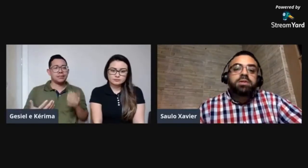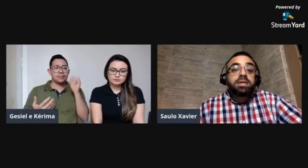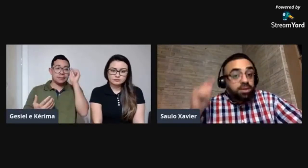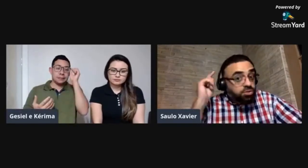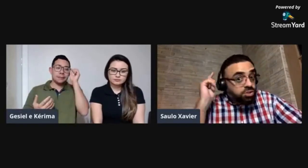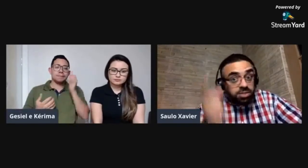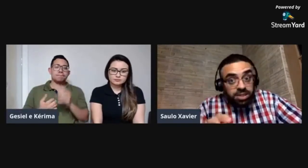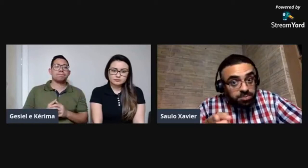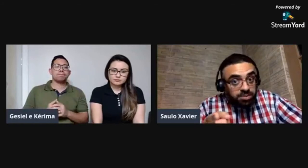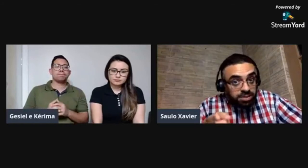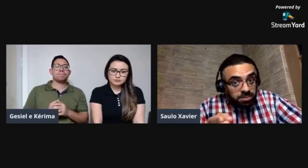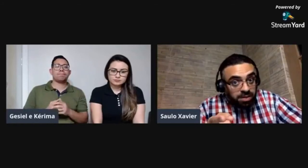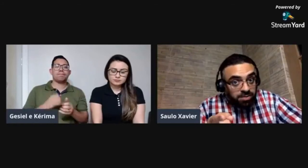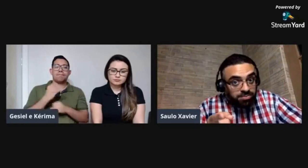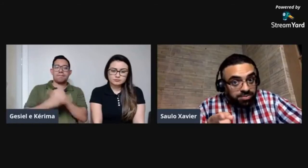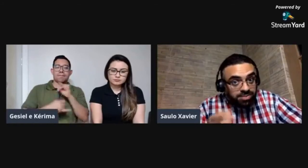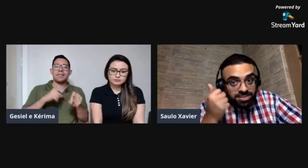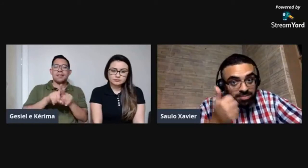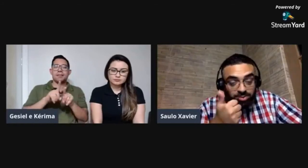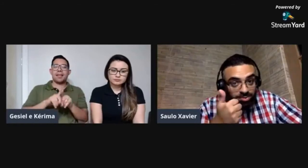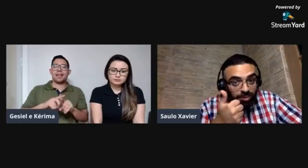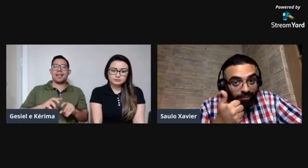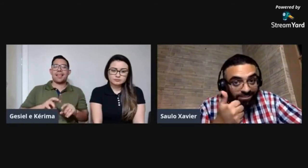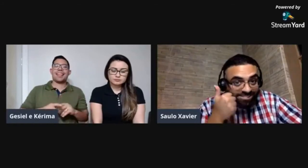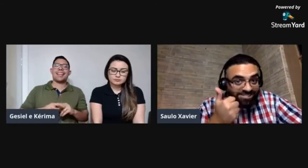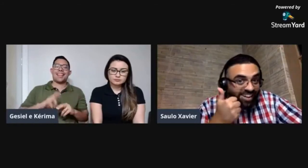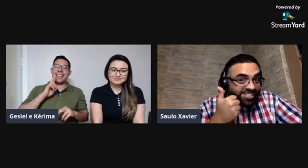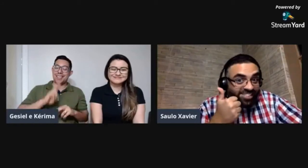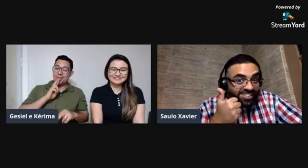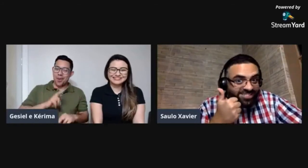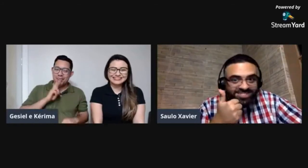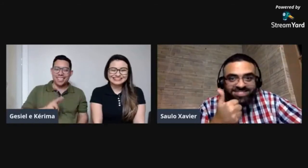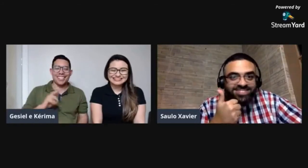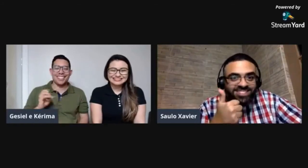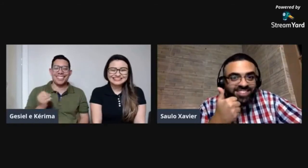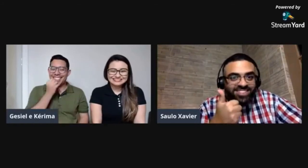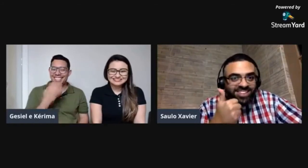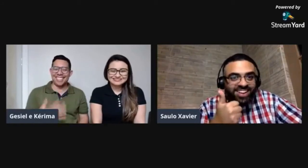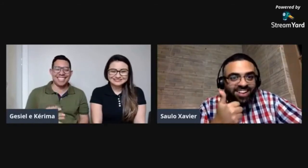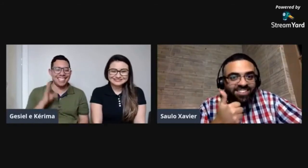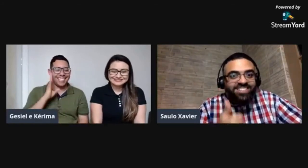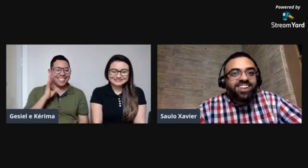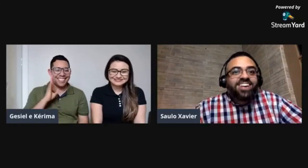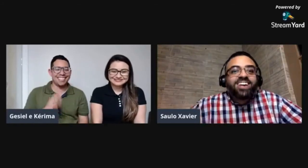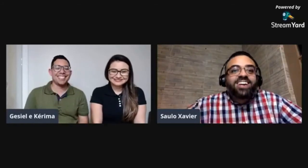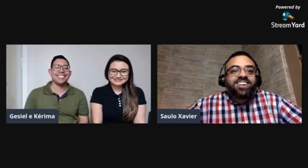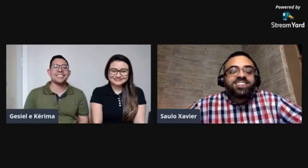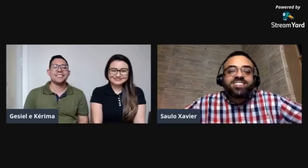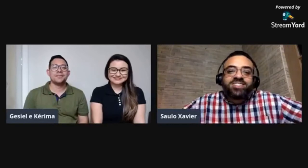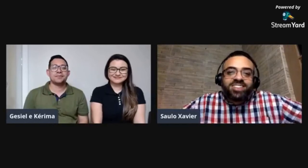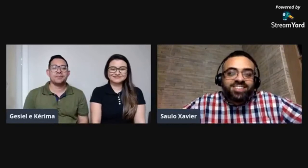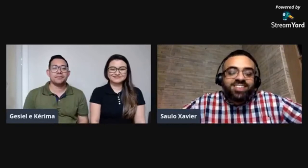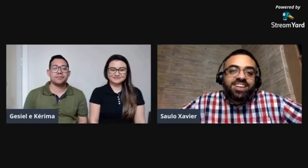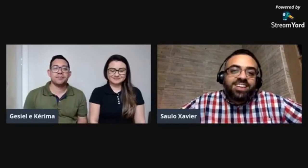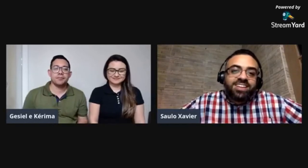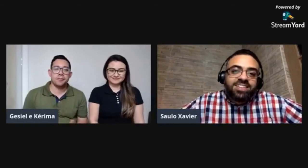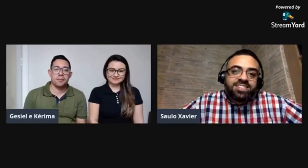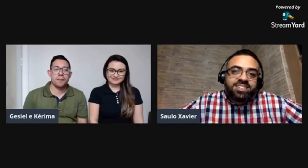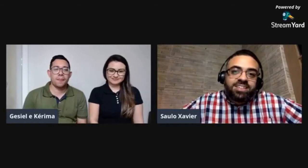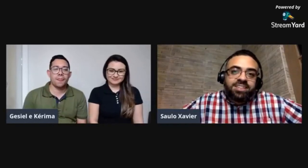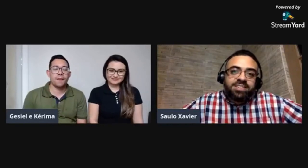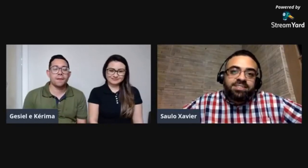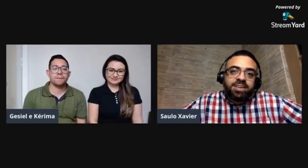tudo. Continue respondendo perguntas, isso é muito bom. Adoro, é muito legal. Gosto muito.